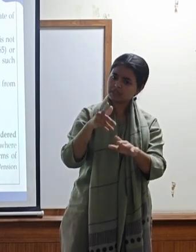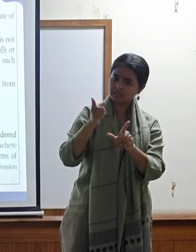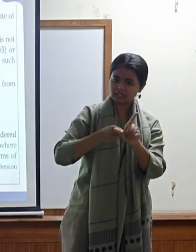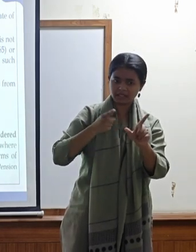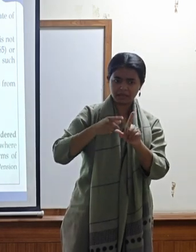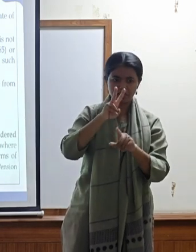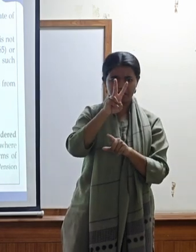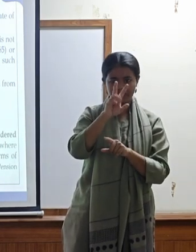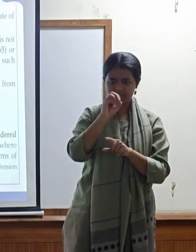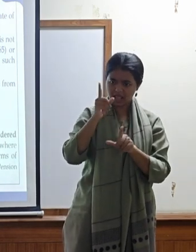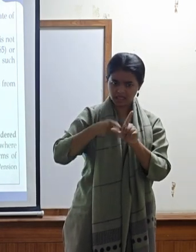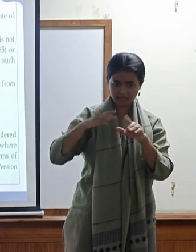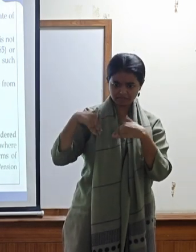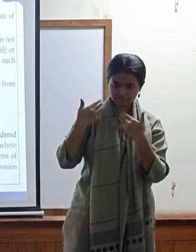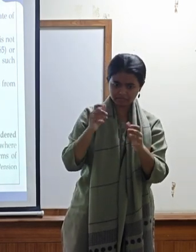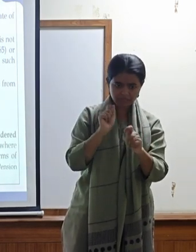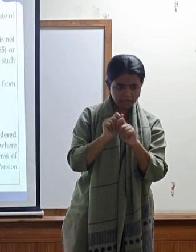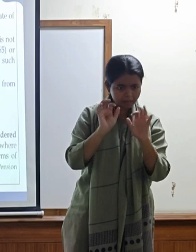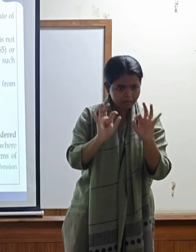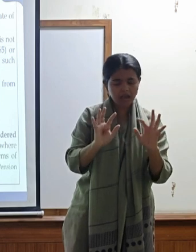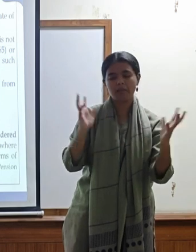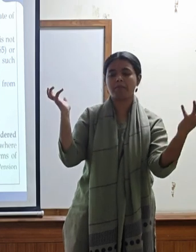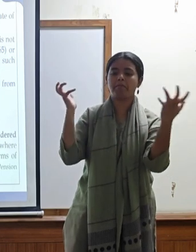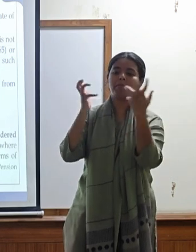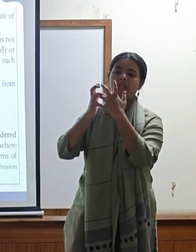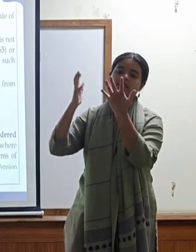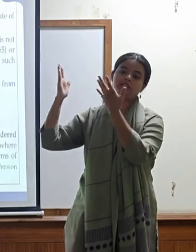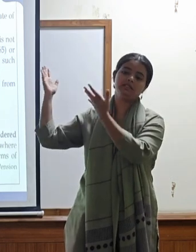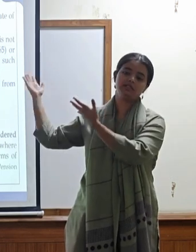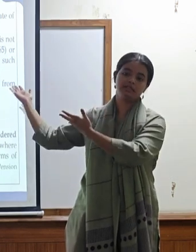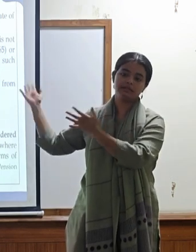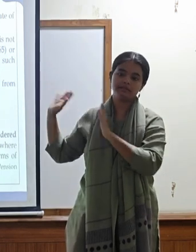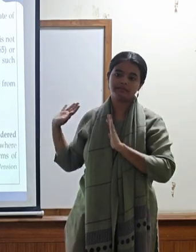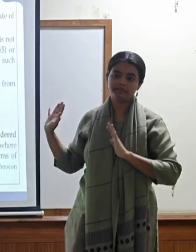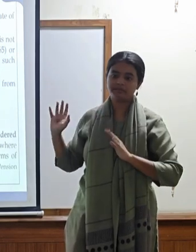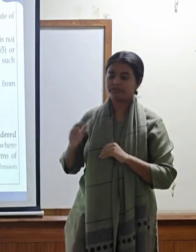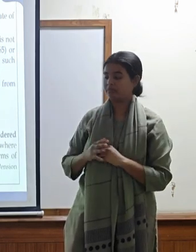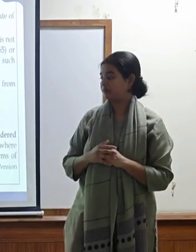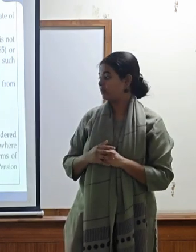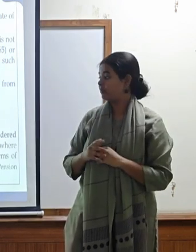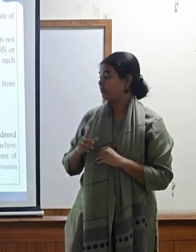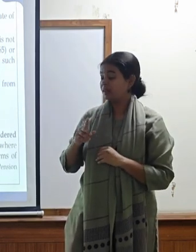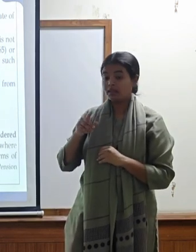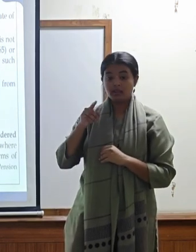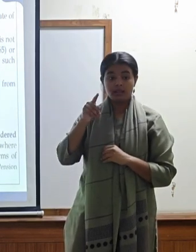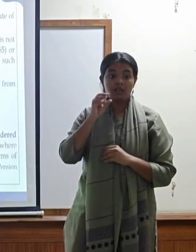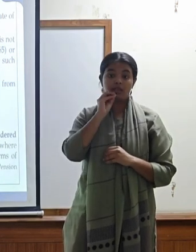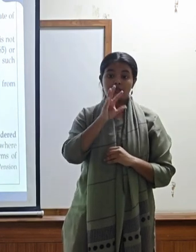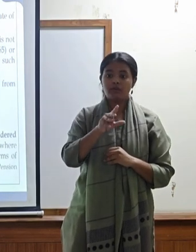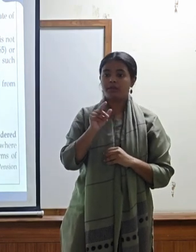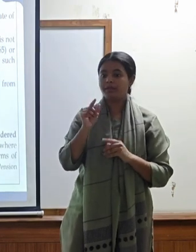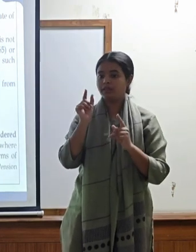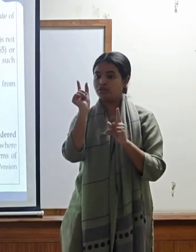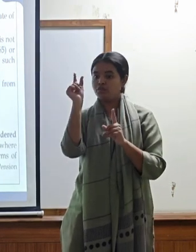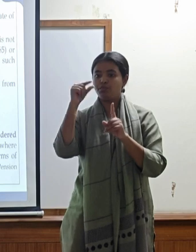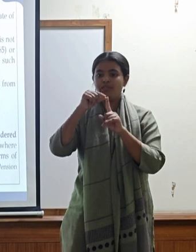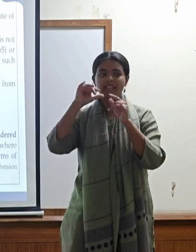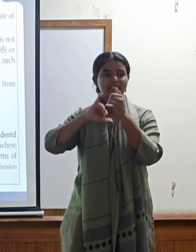का बेनिफिट मिलेगा। देखिए UPS में एक क्वालिफाइंग सर्विस का कॉन्सेप्ट आया है